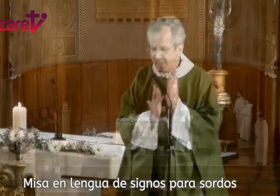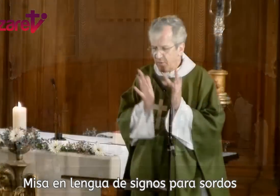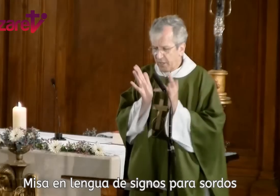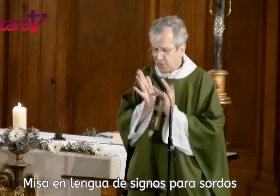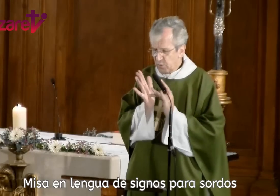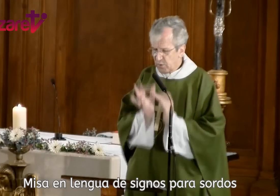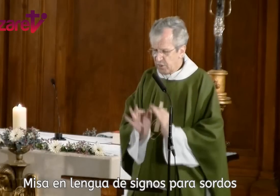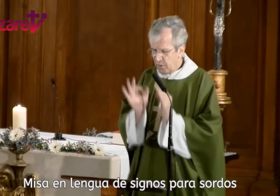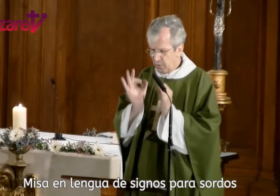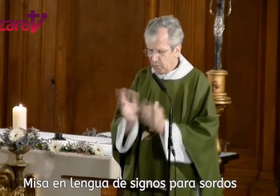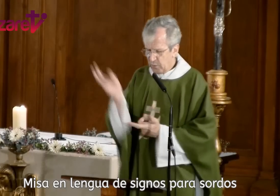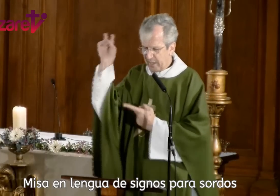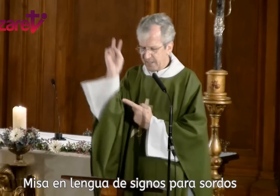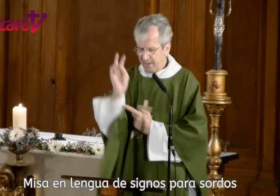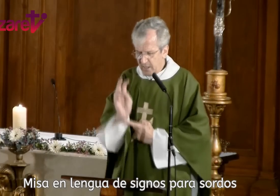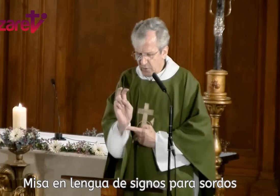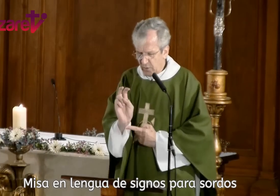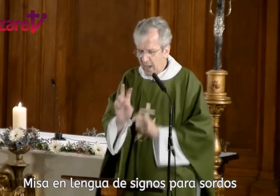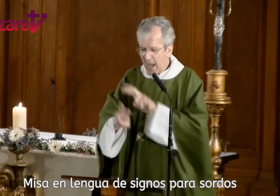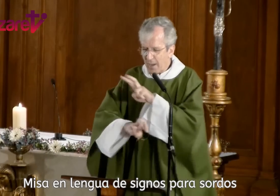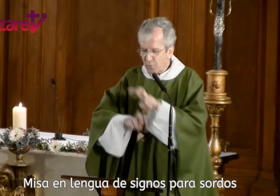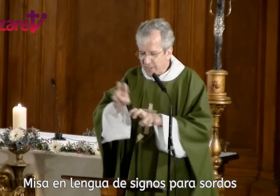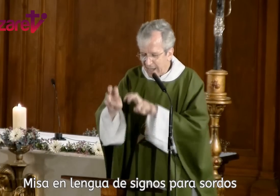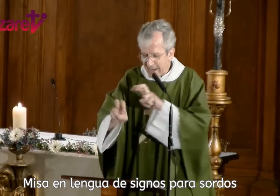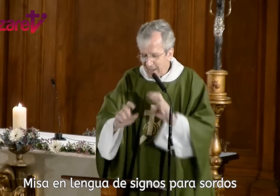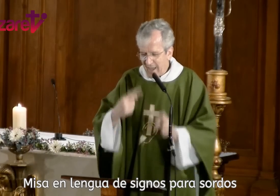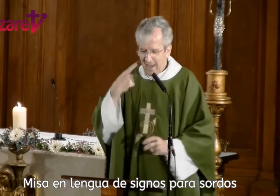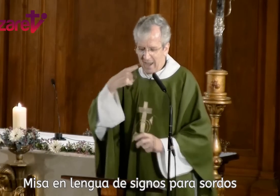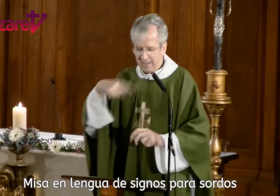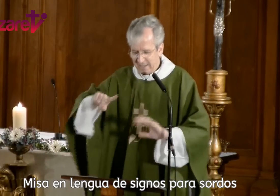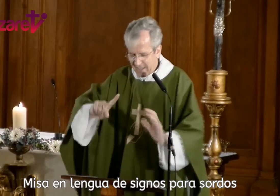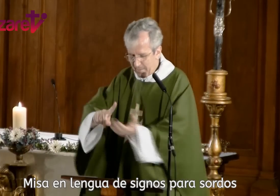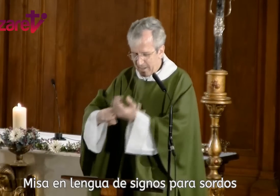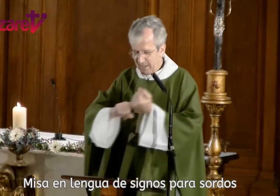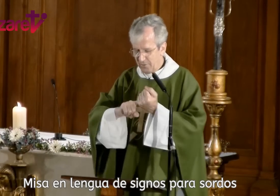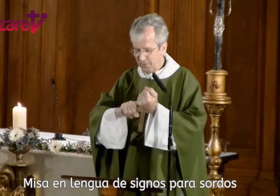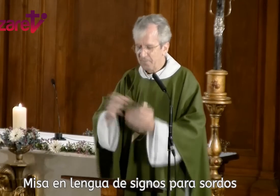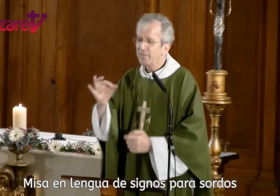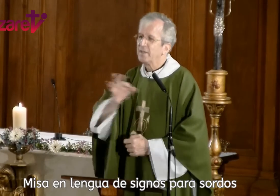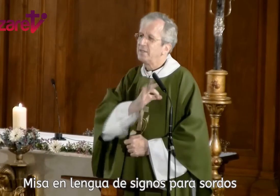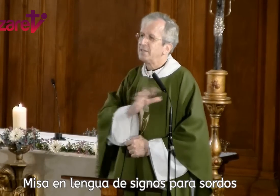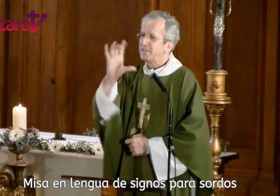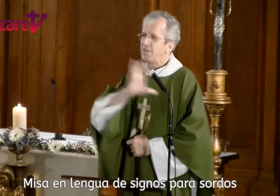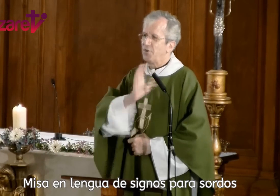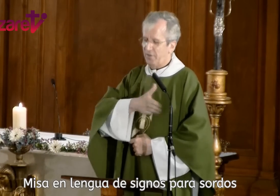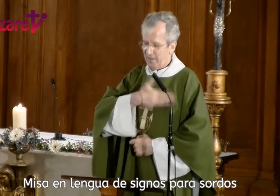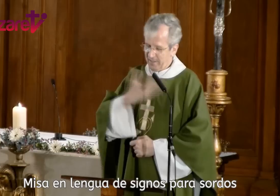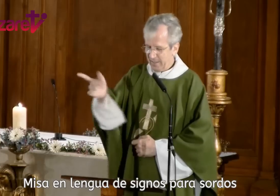Señor Jesús, tú que has venido a buscar al que estaba perdido, Señor,